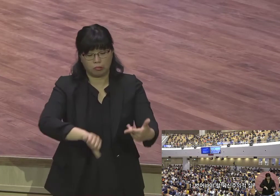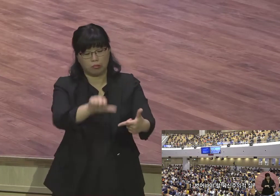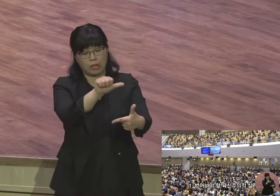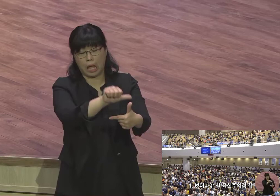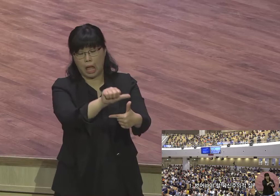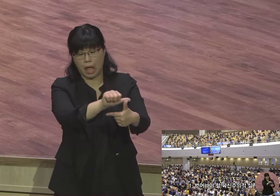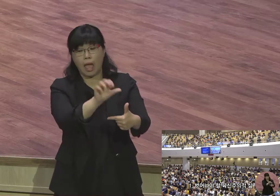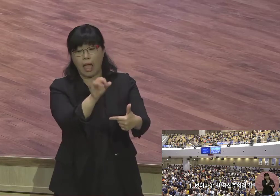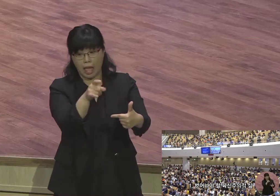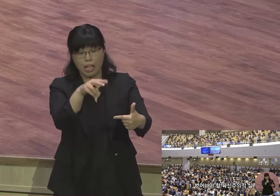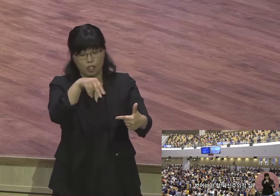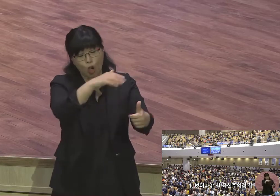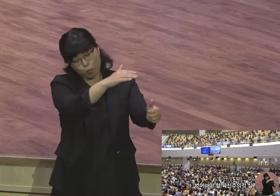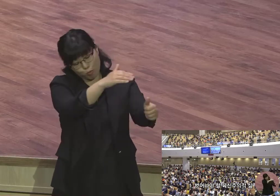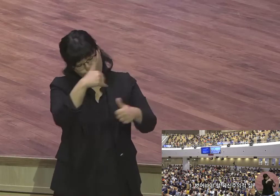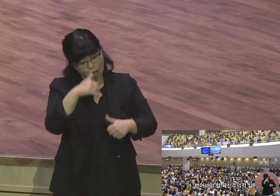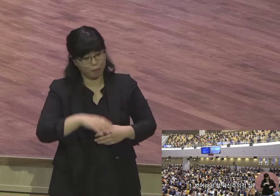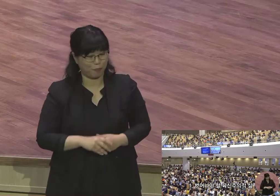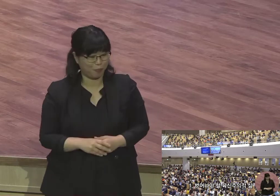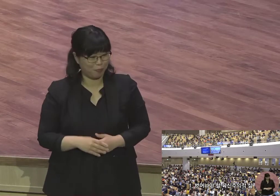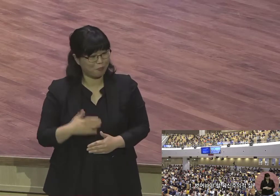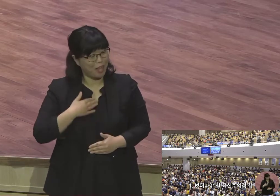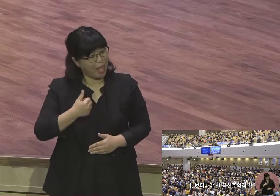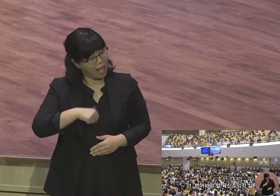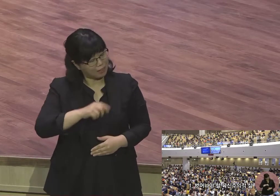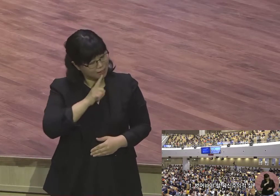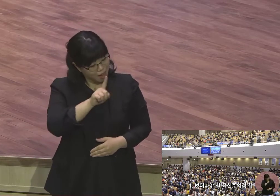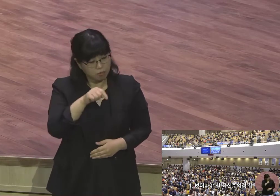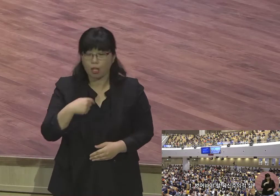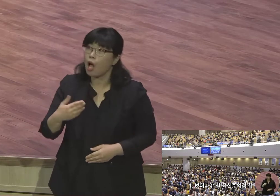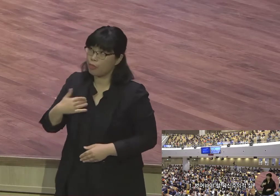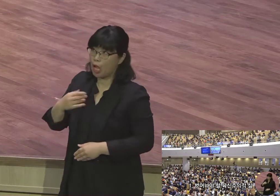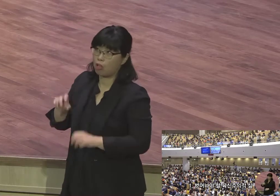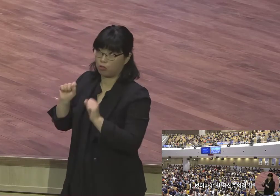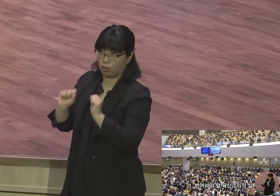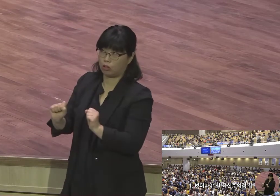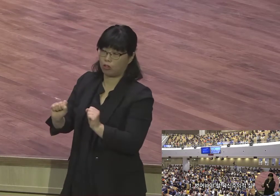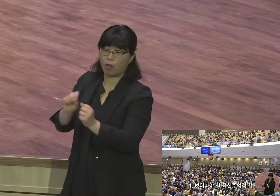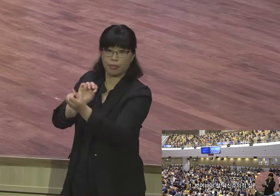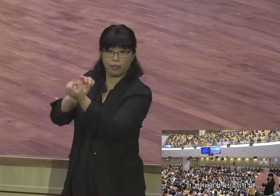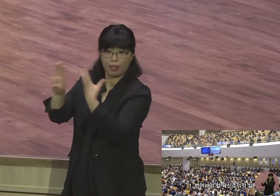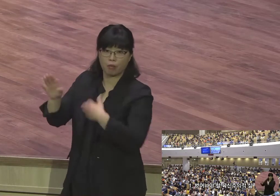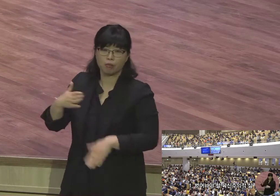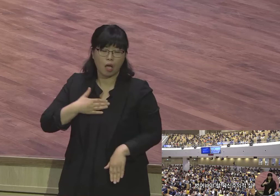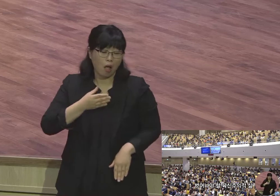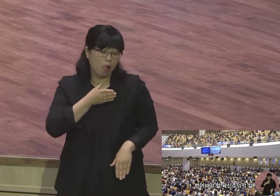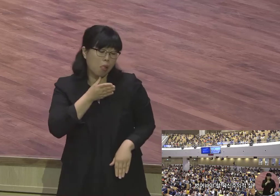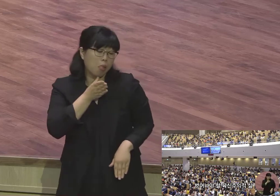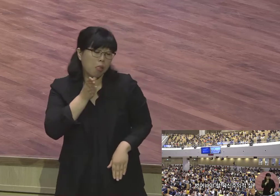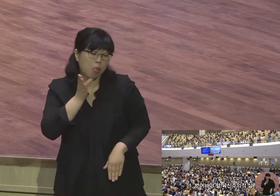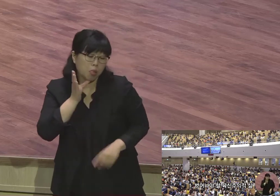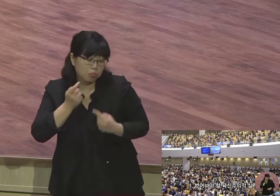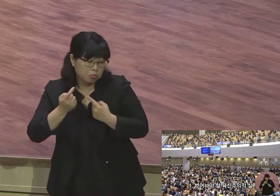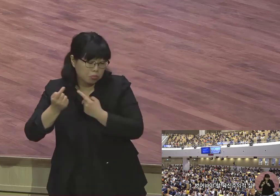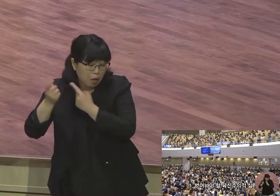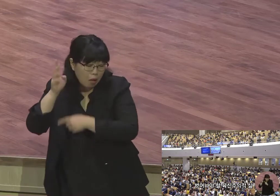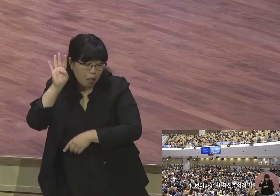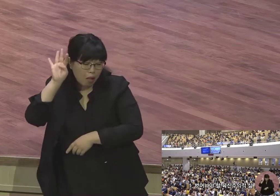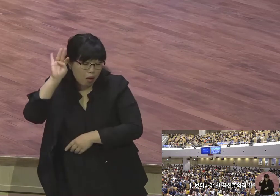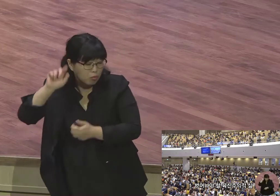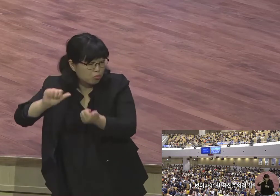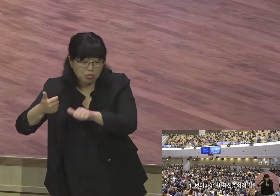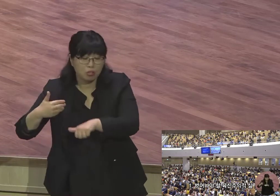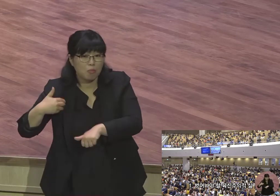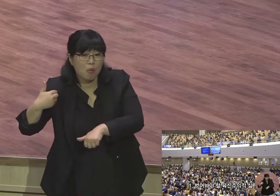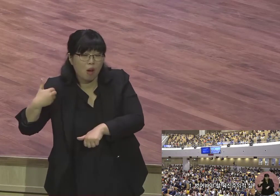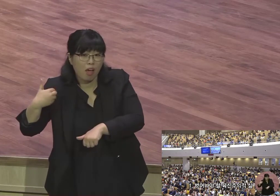내 아들아 하며 그가 이르되 내가 여기 나이다 하니 이삭이 이르되 내가 이제 넓어 어느 날 죽을지 알지 못하니 그런 적 너